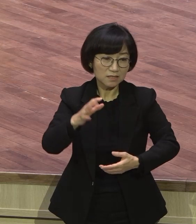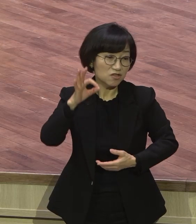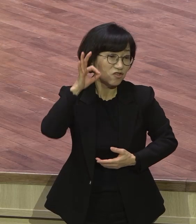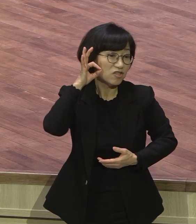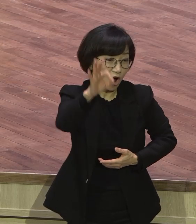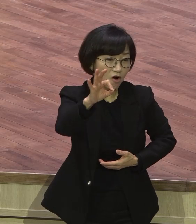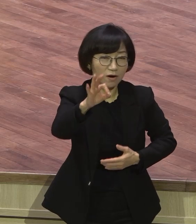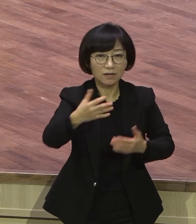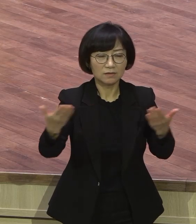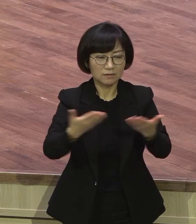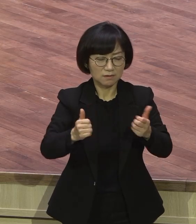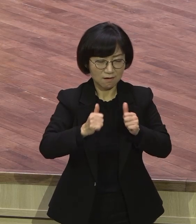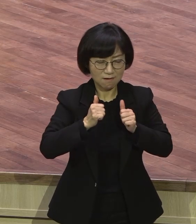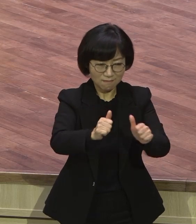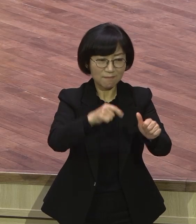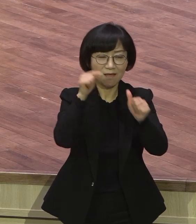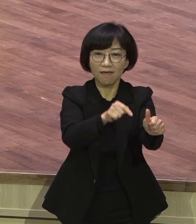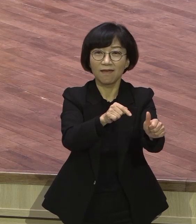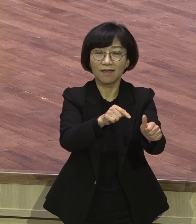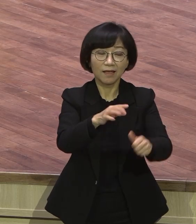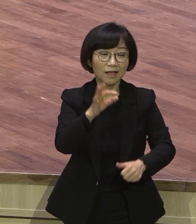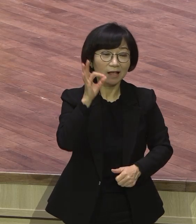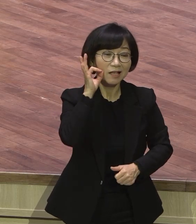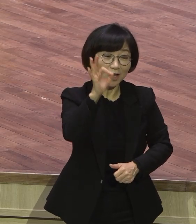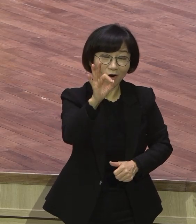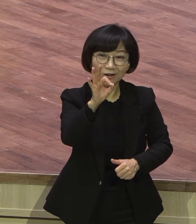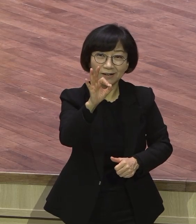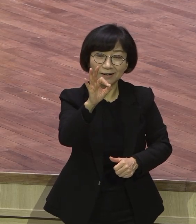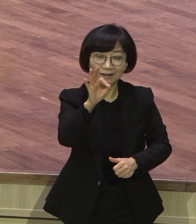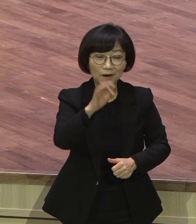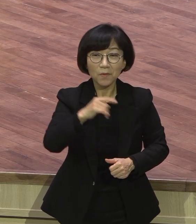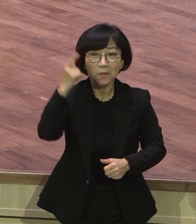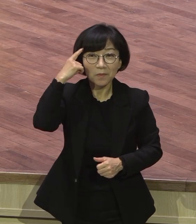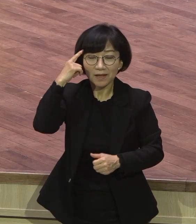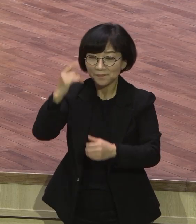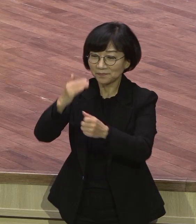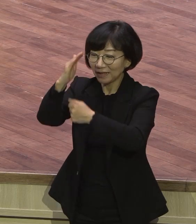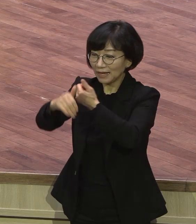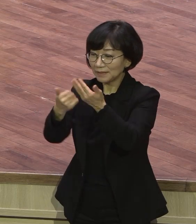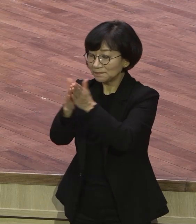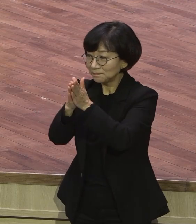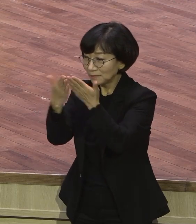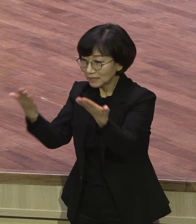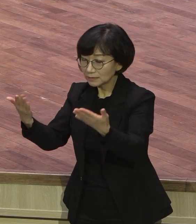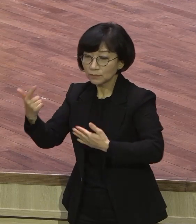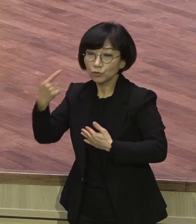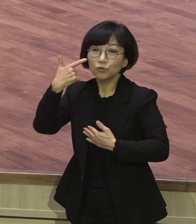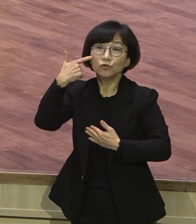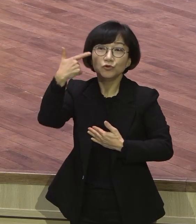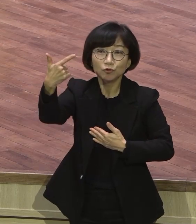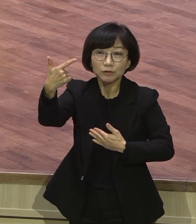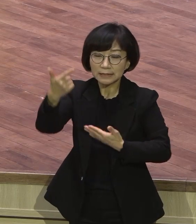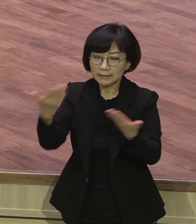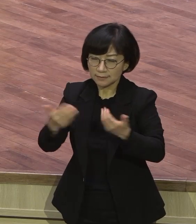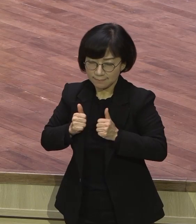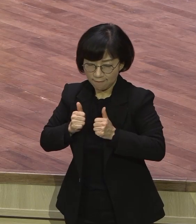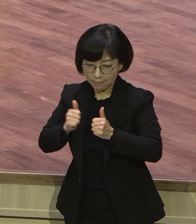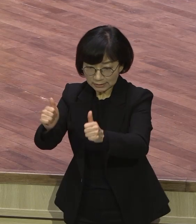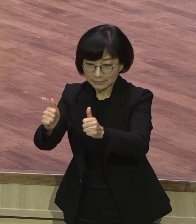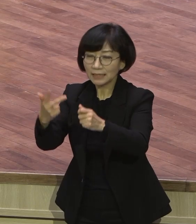일하고 일곱째 날 안식하라는 그렇게 지키라는 성경 말씀을 무의미하게 만든 의도도 이 속에